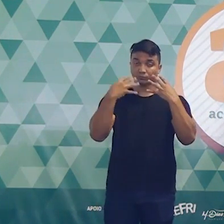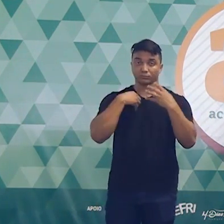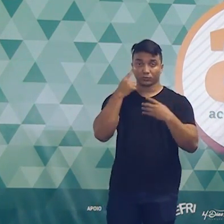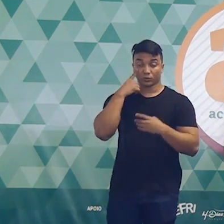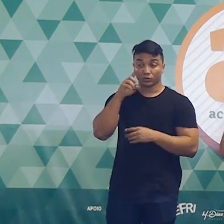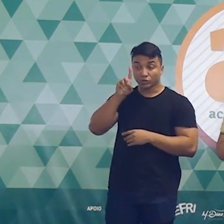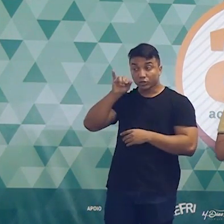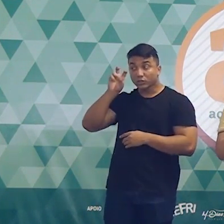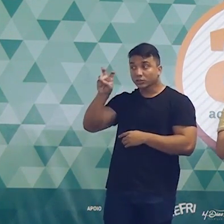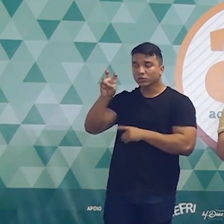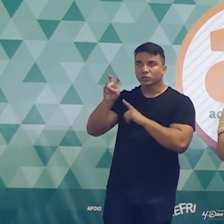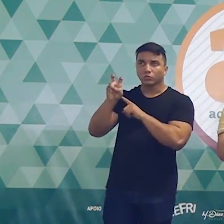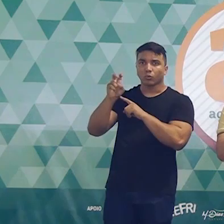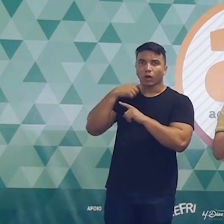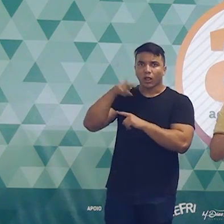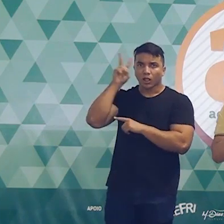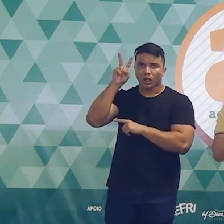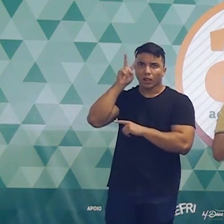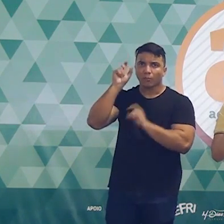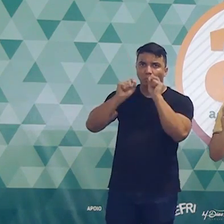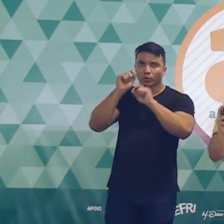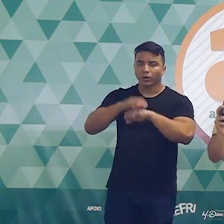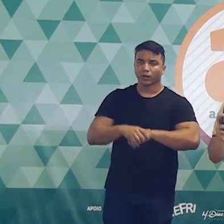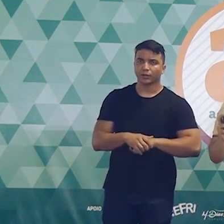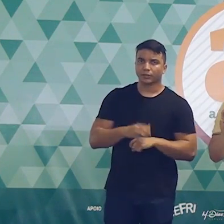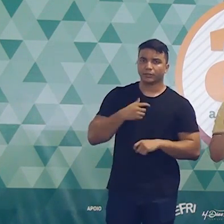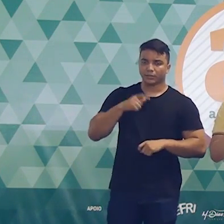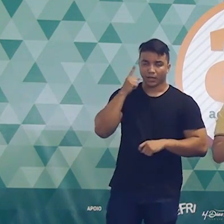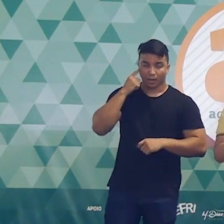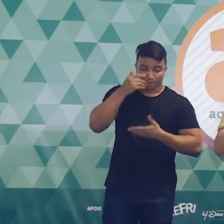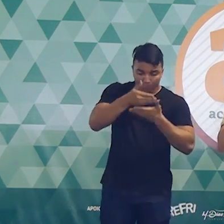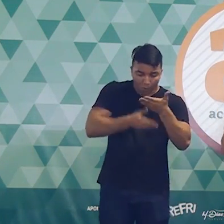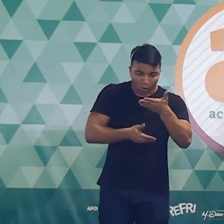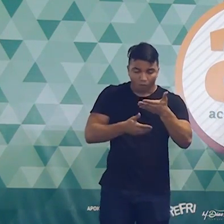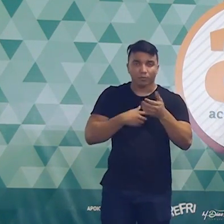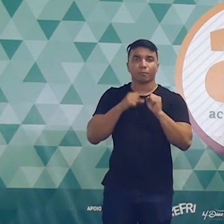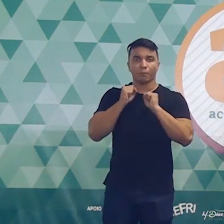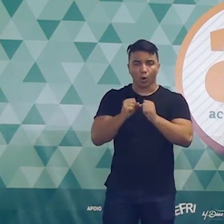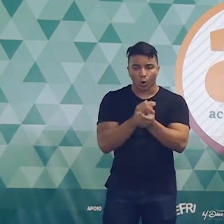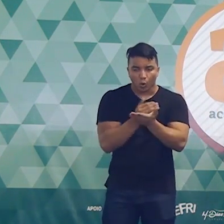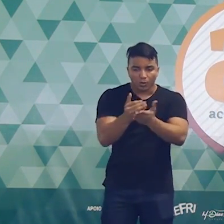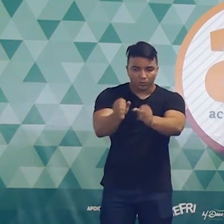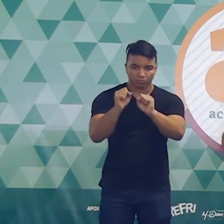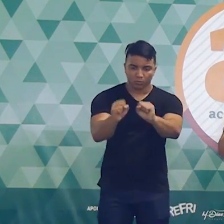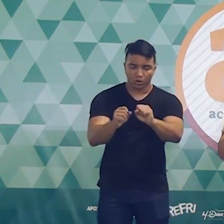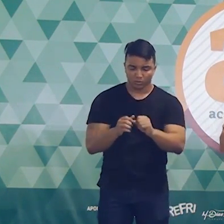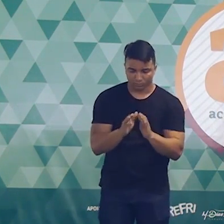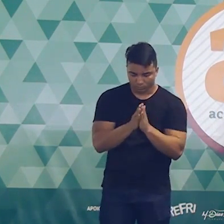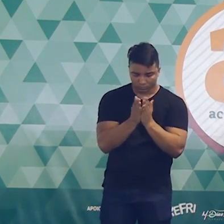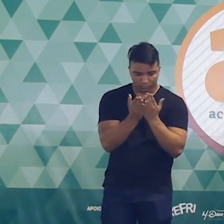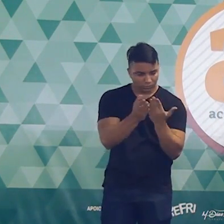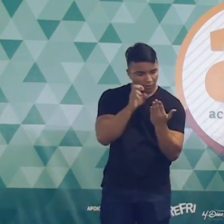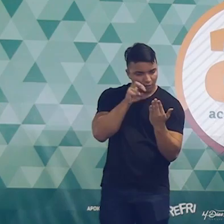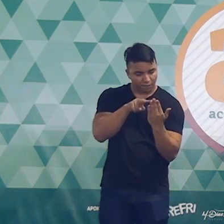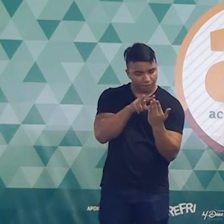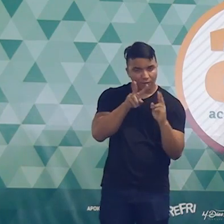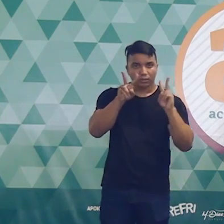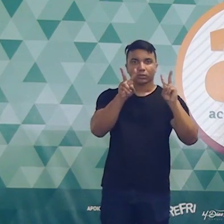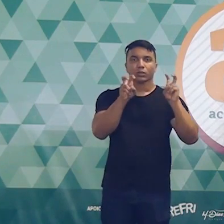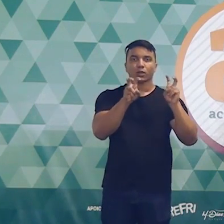ouvido no dia 5. Quando você abrir a prova, quando o fiscal da prova disser, pode abrir a prova, que você olhar para o